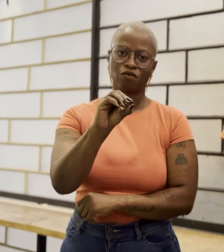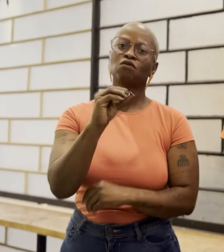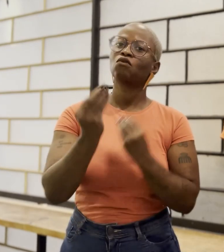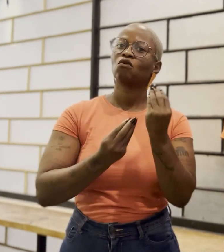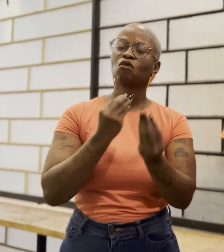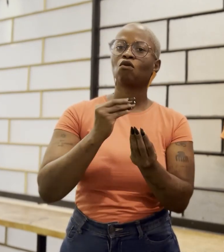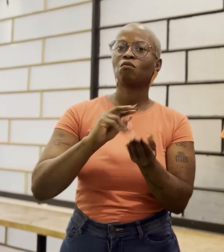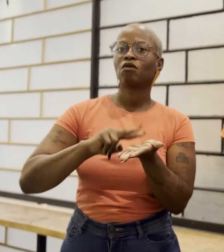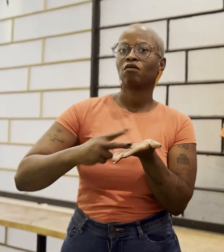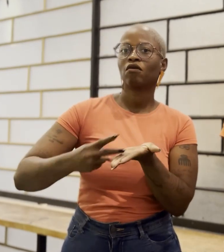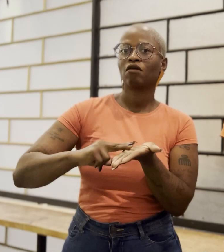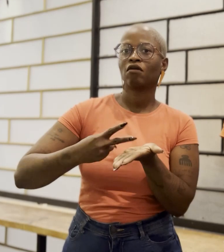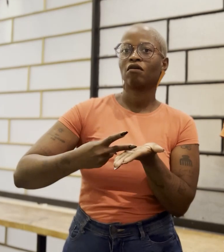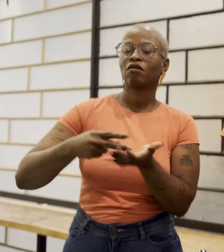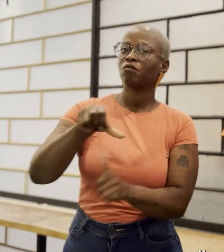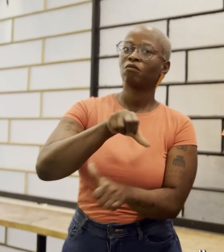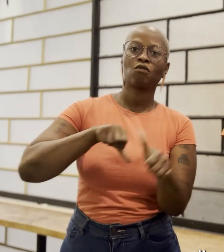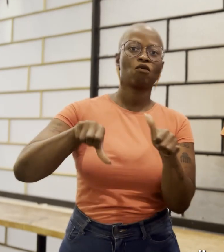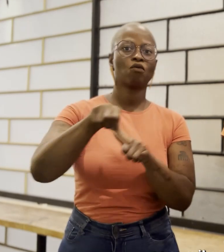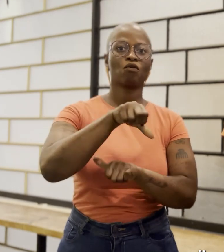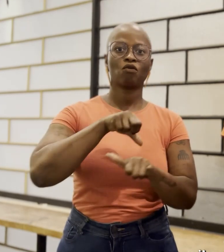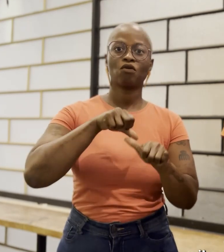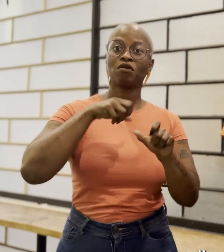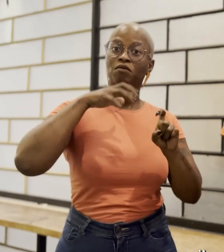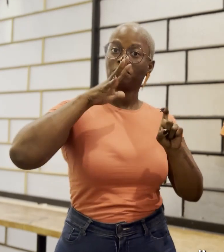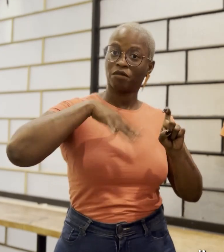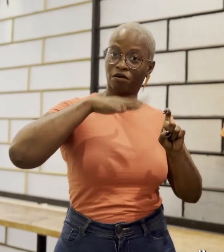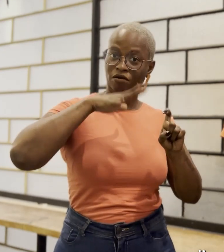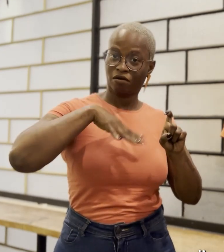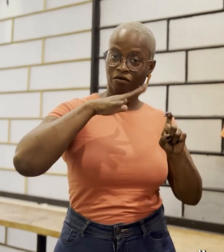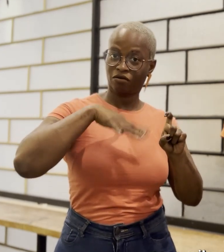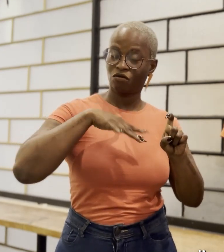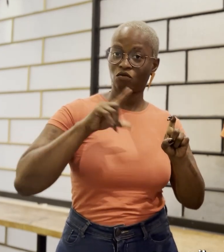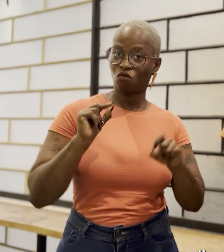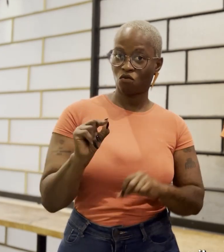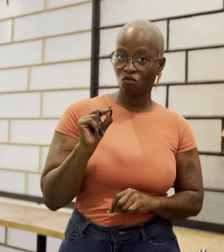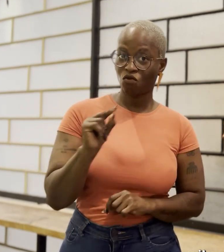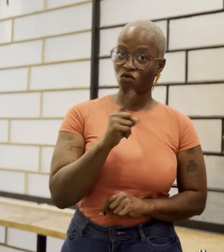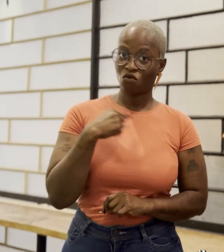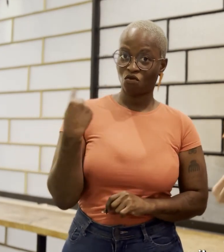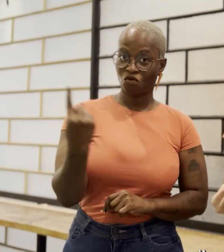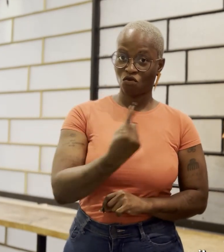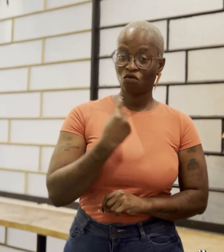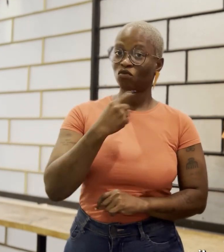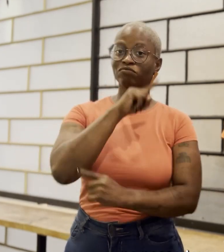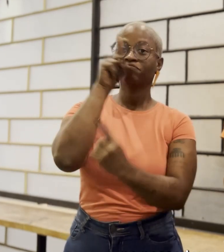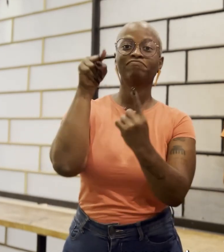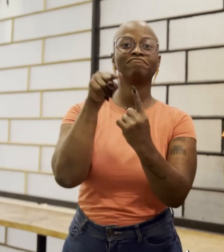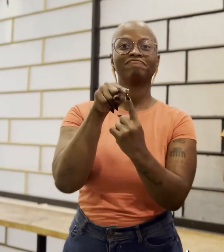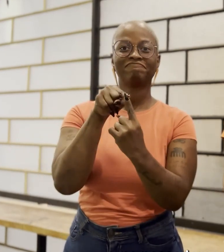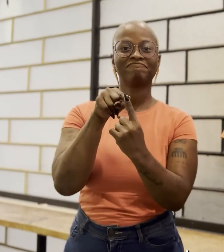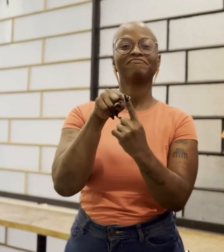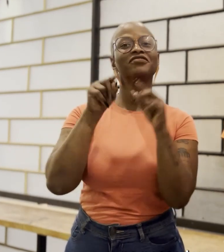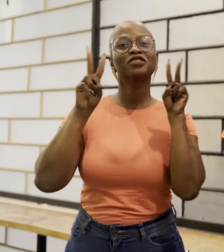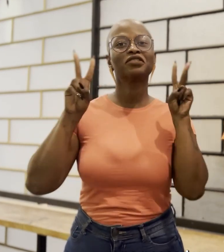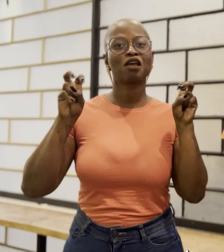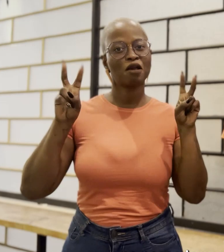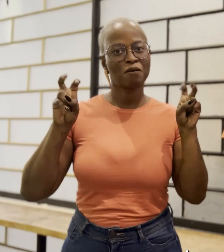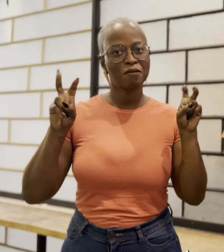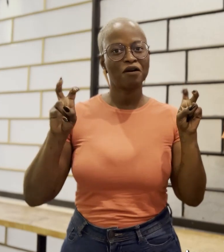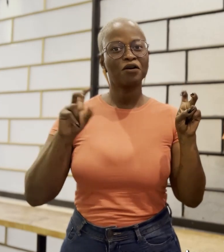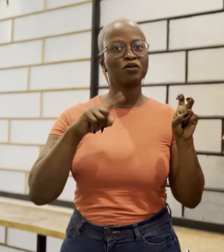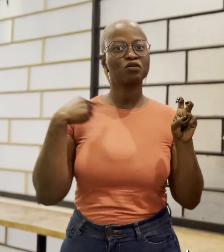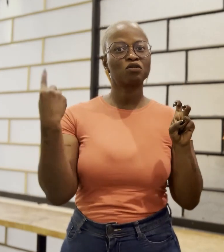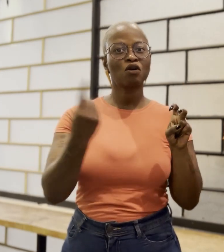gente transformou esse mito no nosso motivo, no nosso tema do